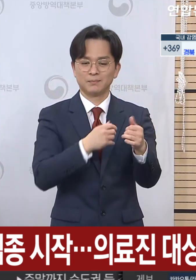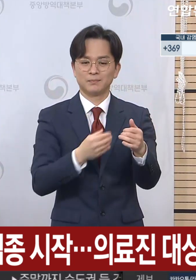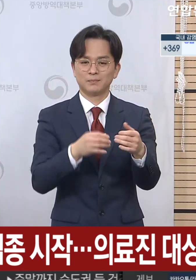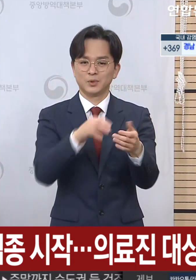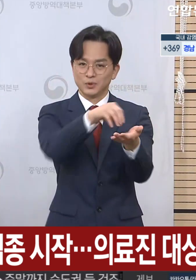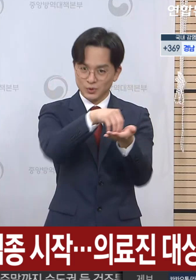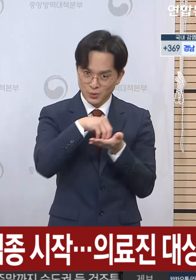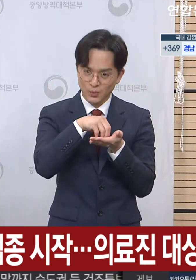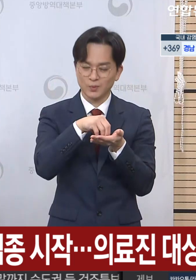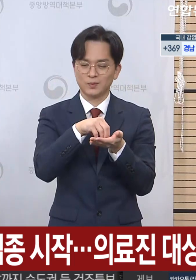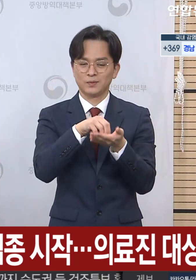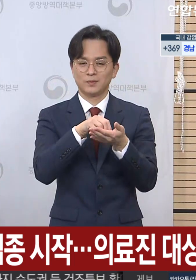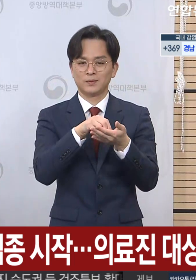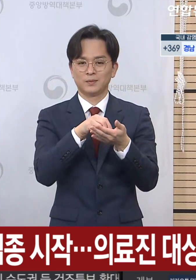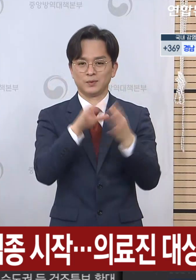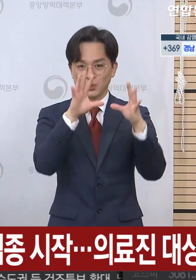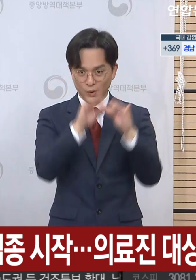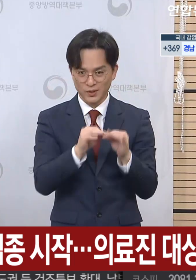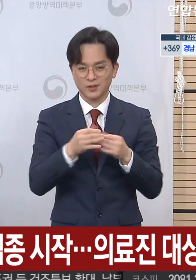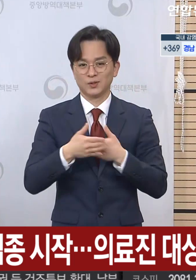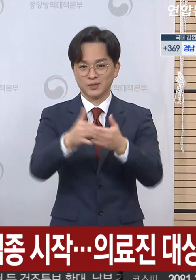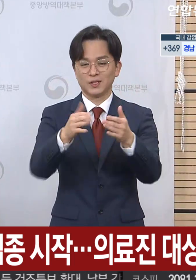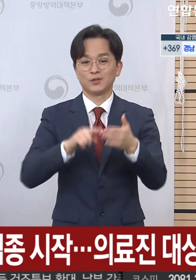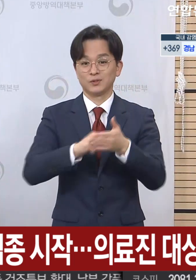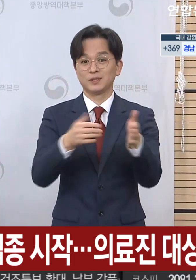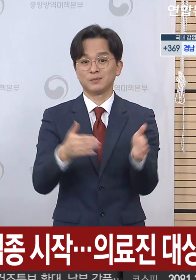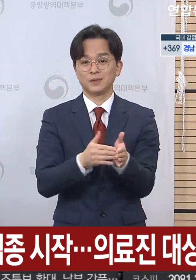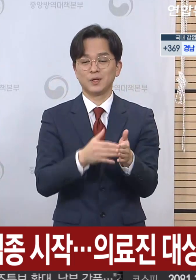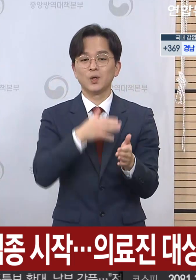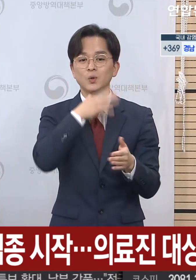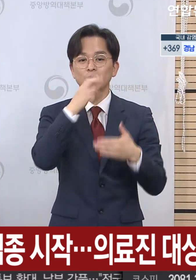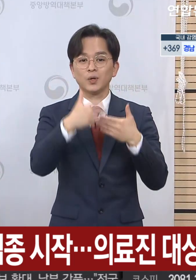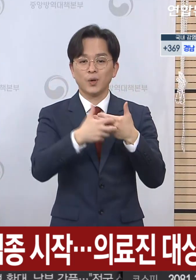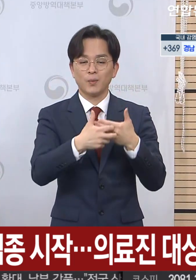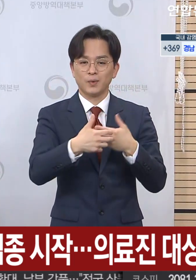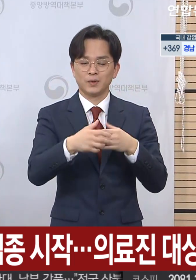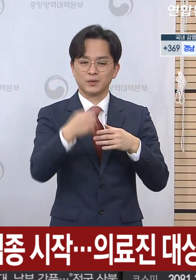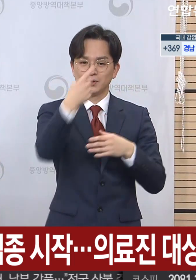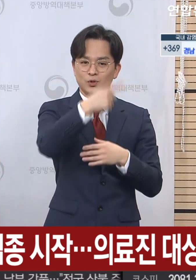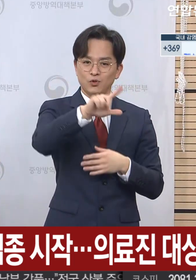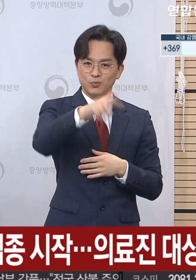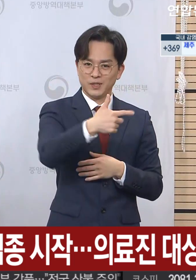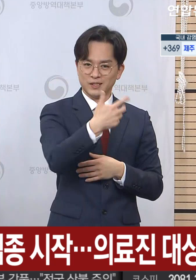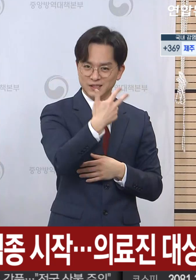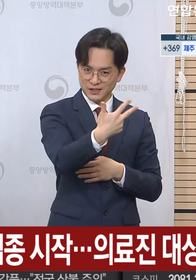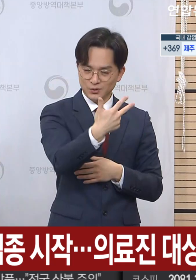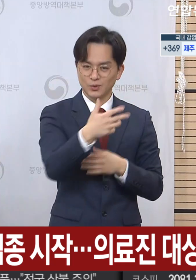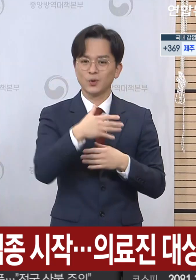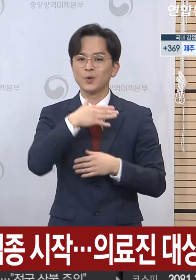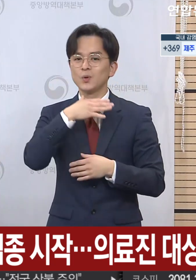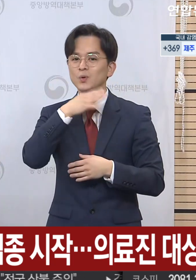진행하였습니다. 우선적으로 요양병원 1,657개소, 노인 요양시설 등